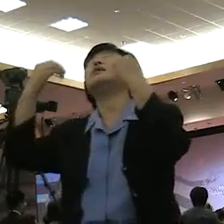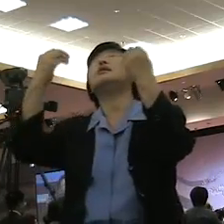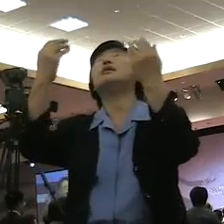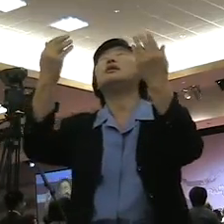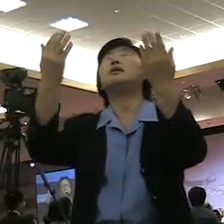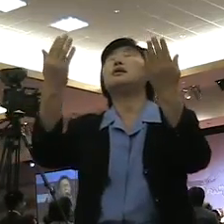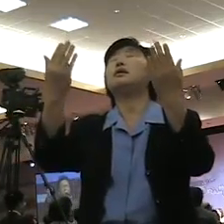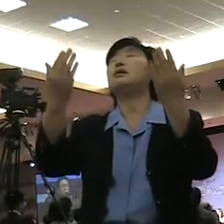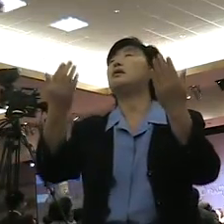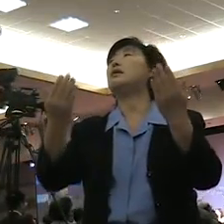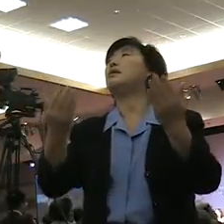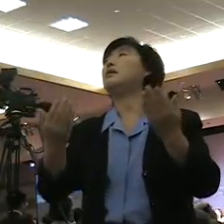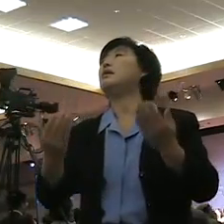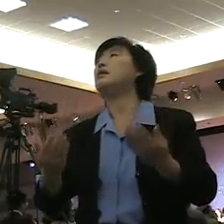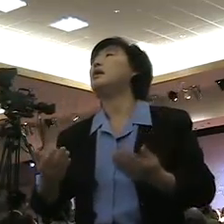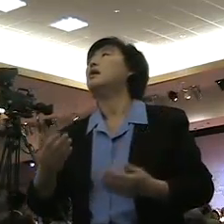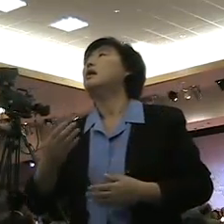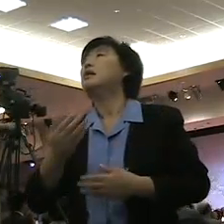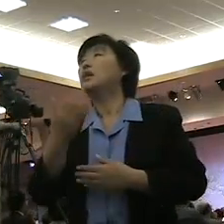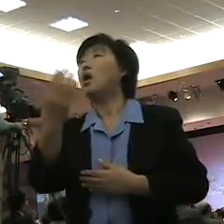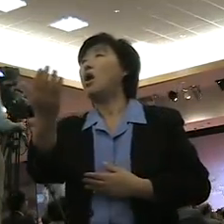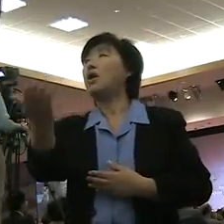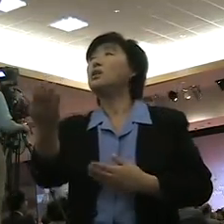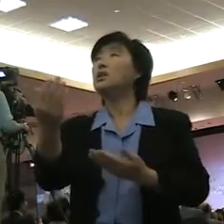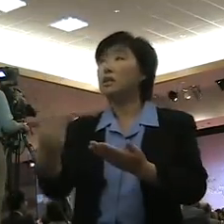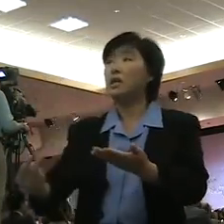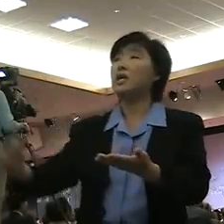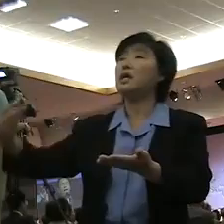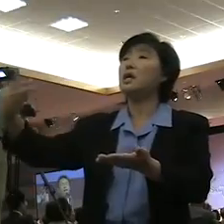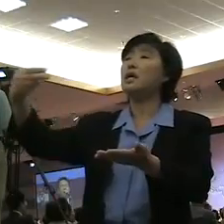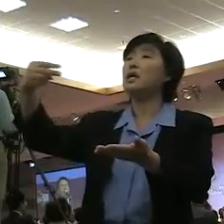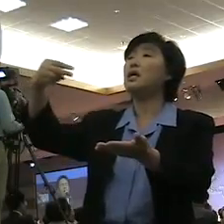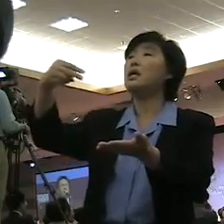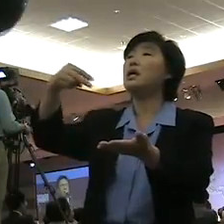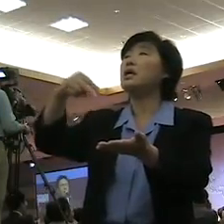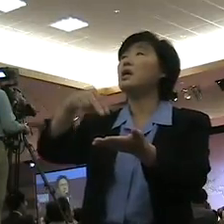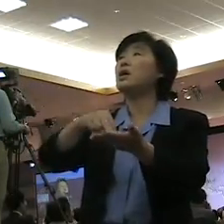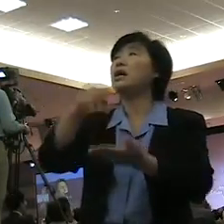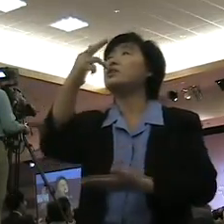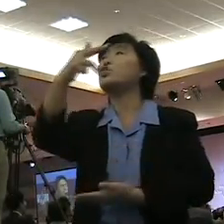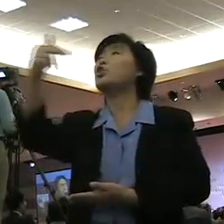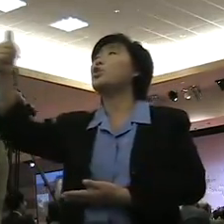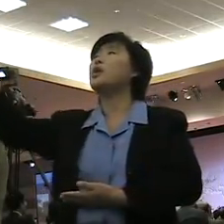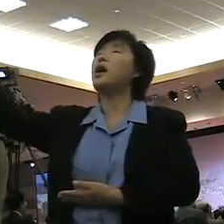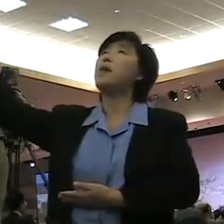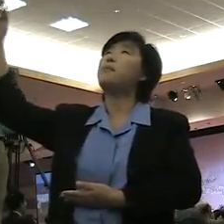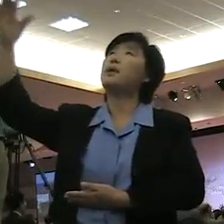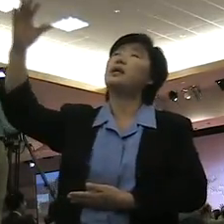너는